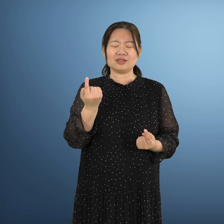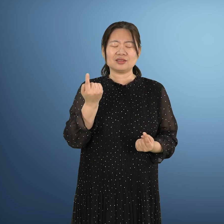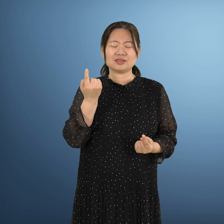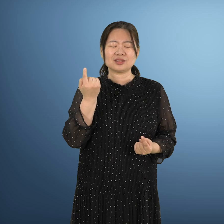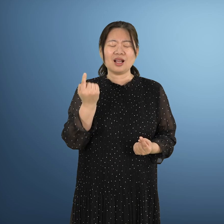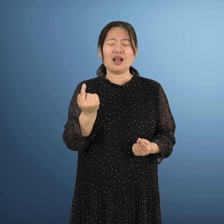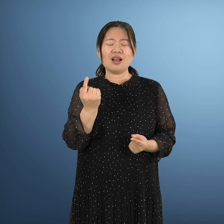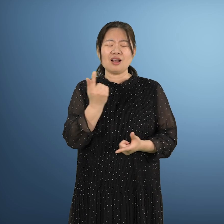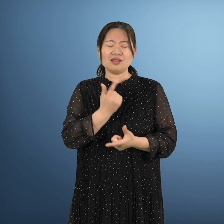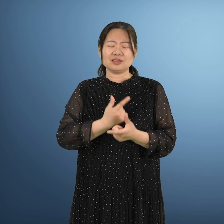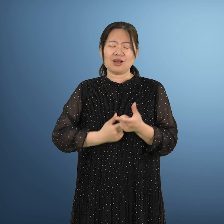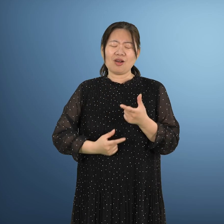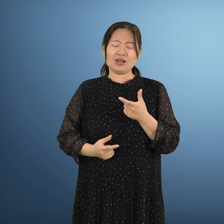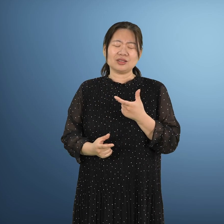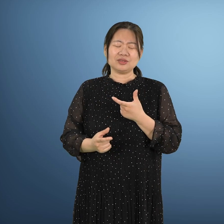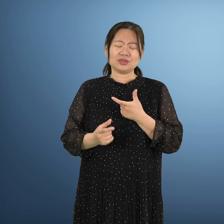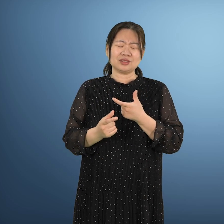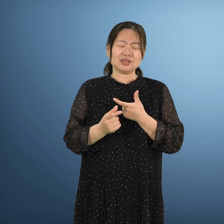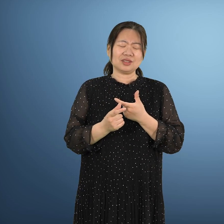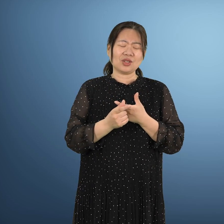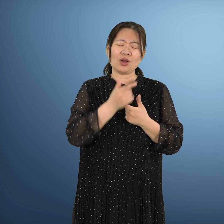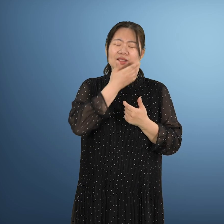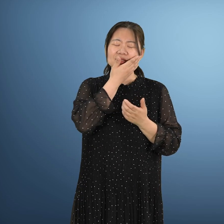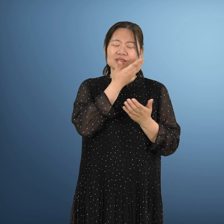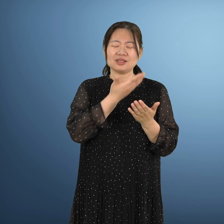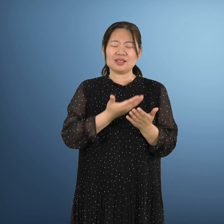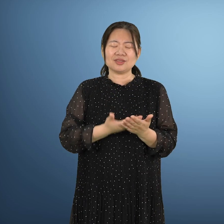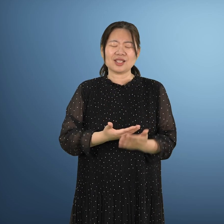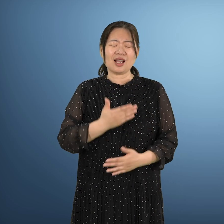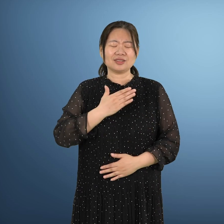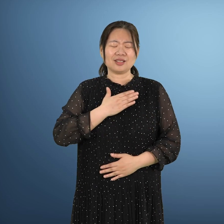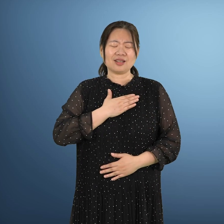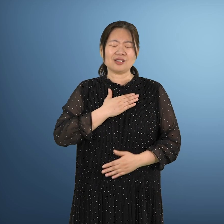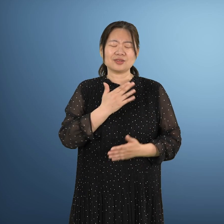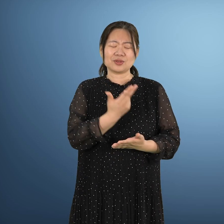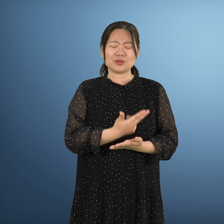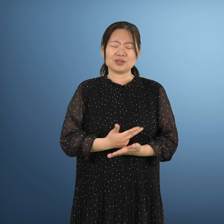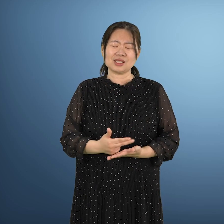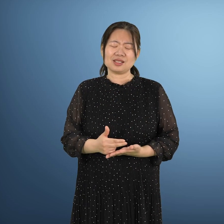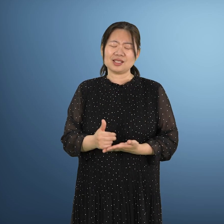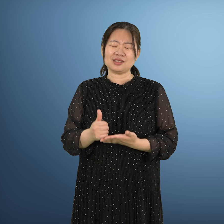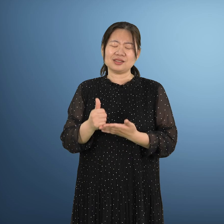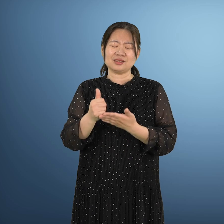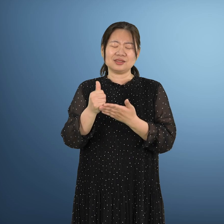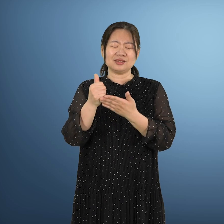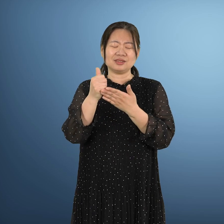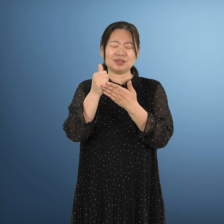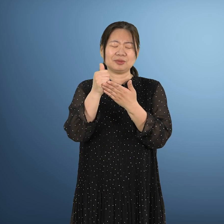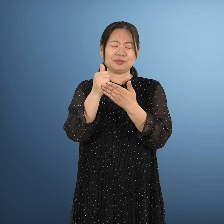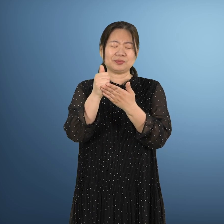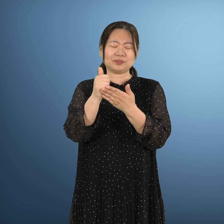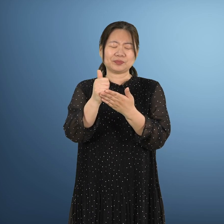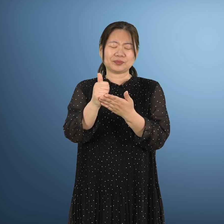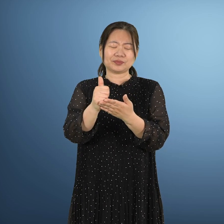보물보다 더욱 귀하신 나의 주님.